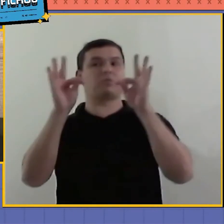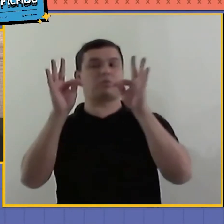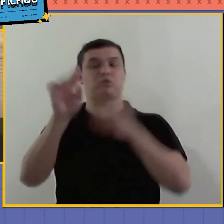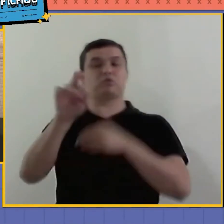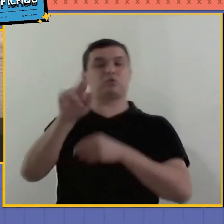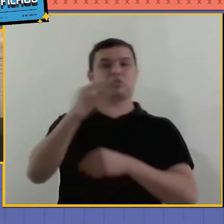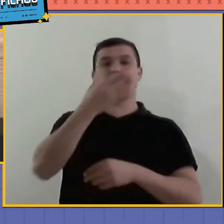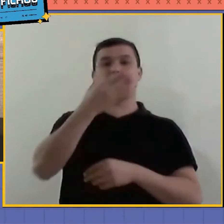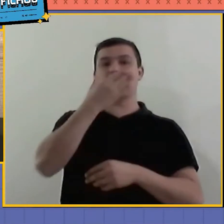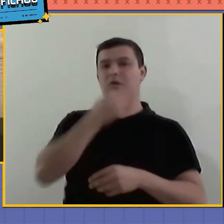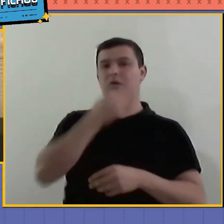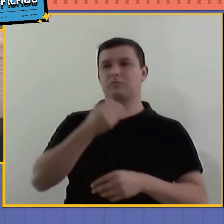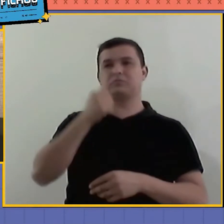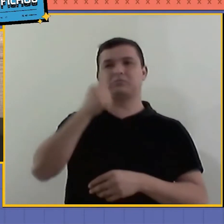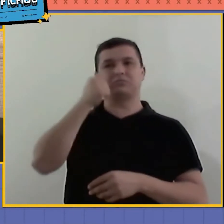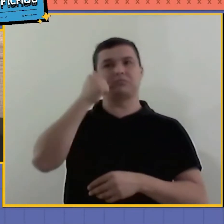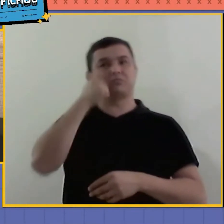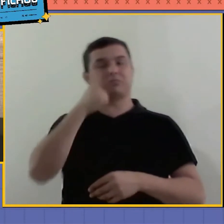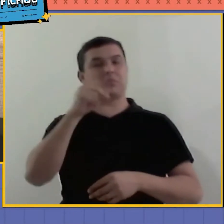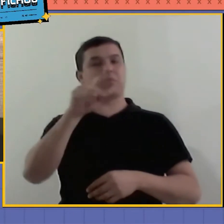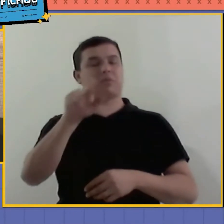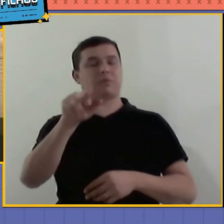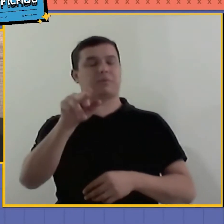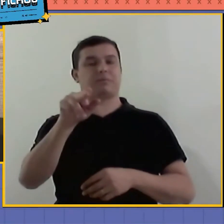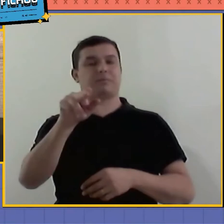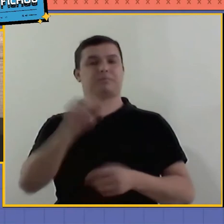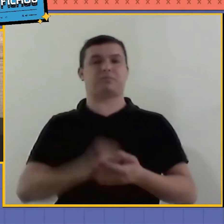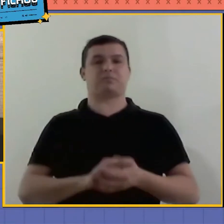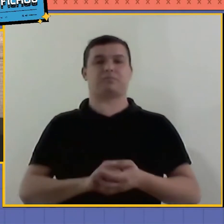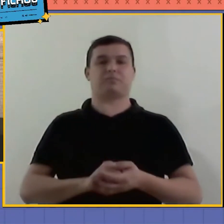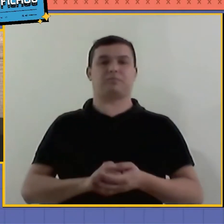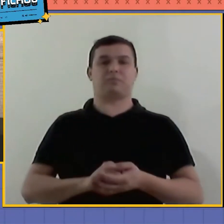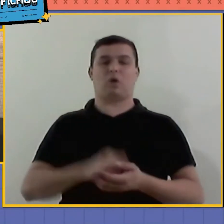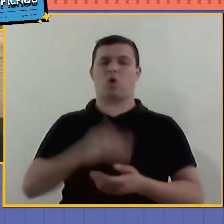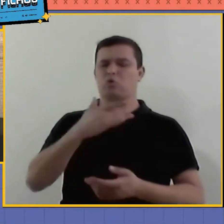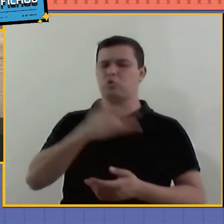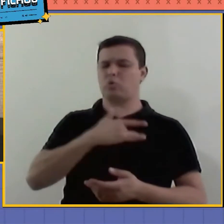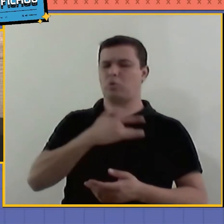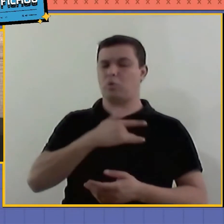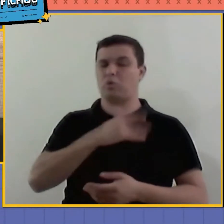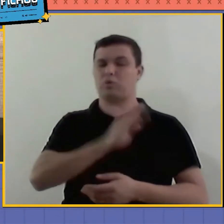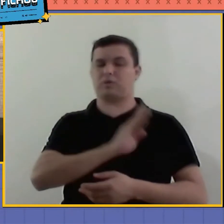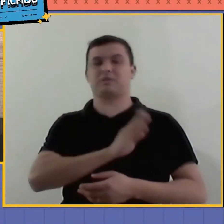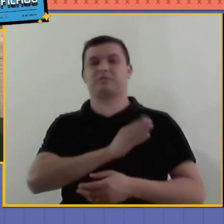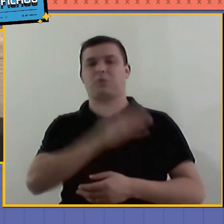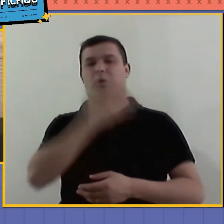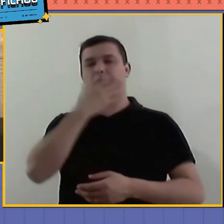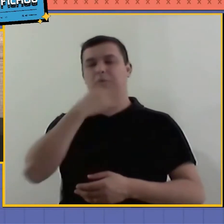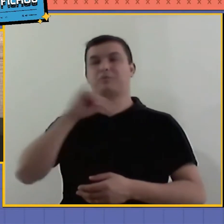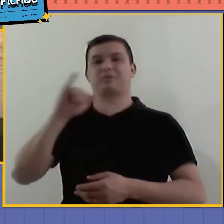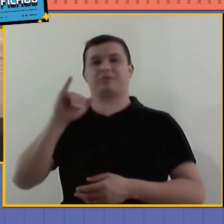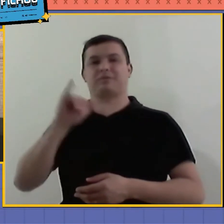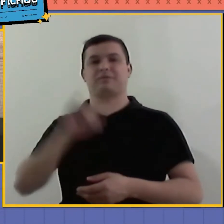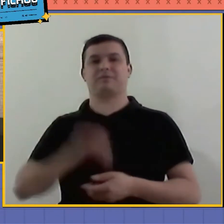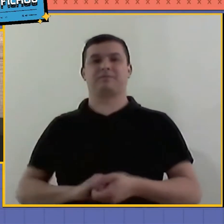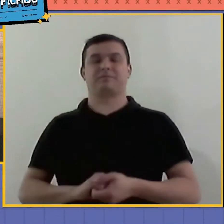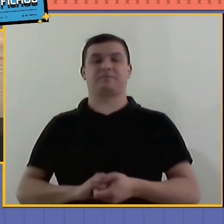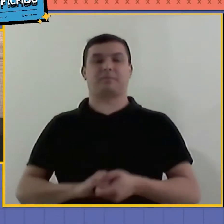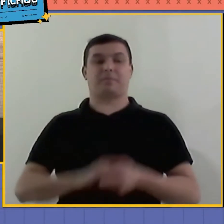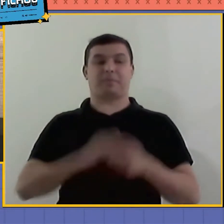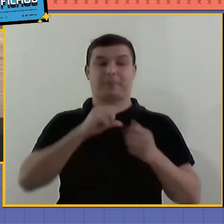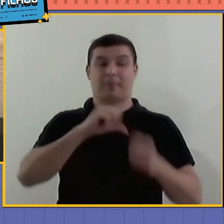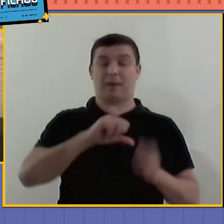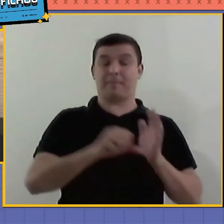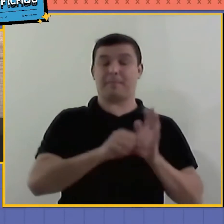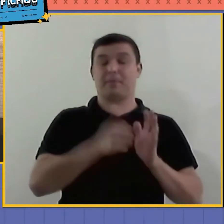acontece com você também hoje tá a e primeira pedro 29 a 12 você fala